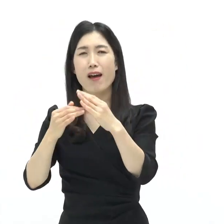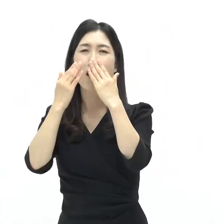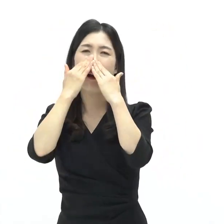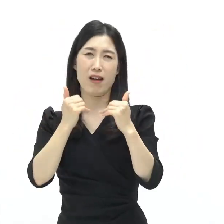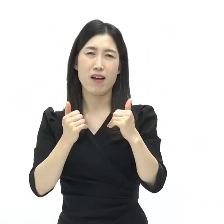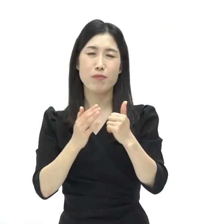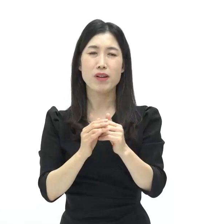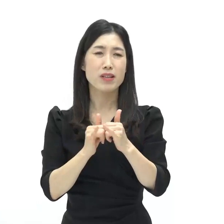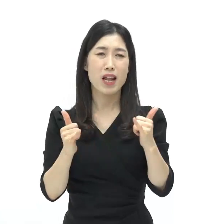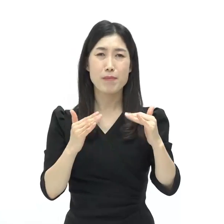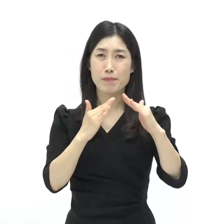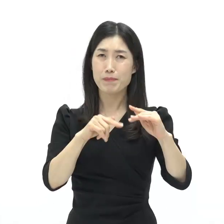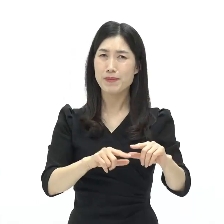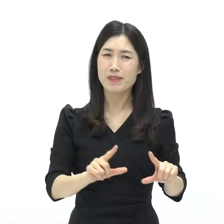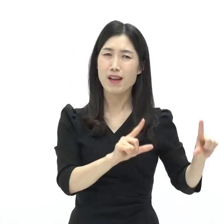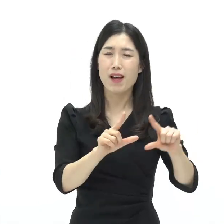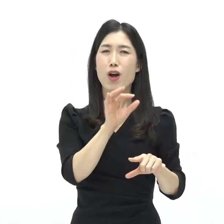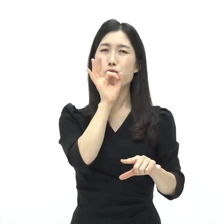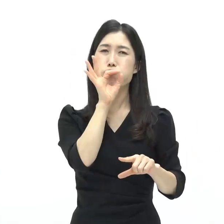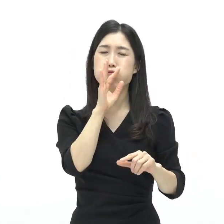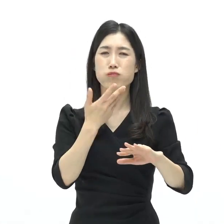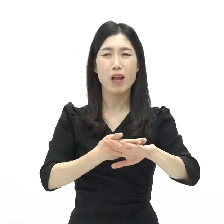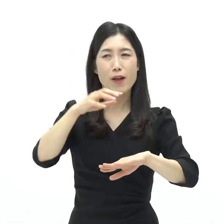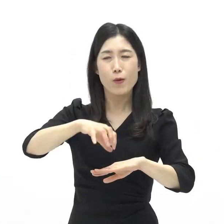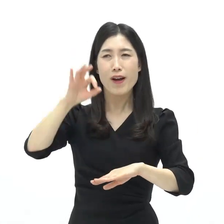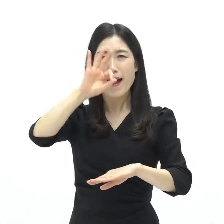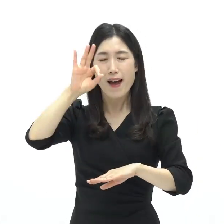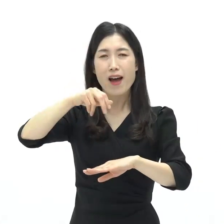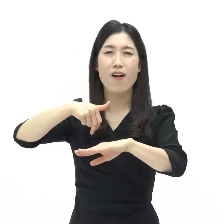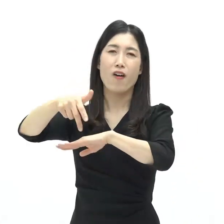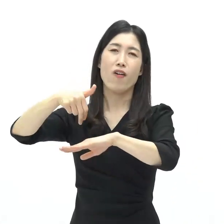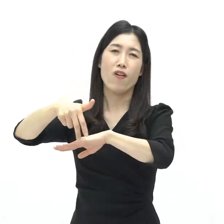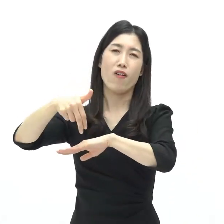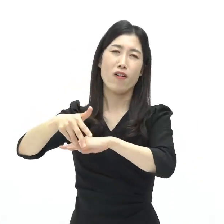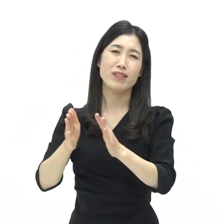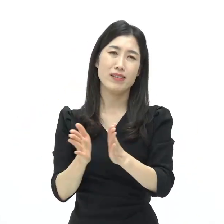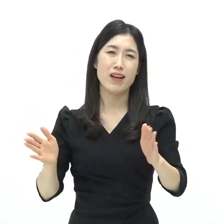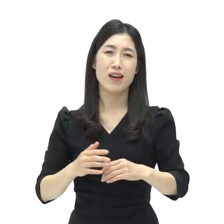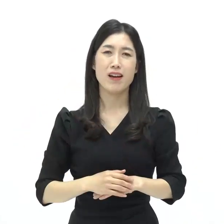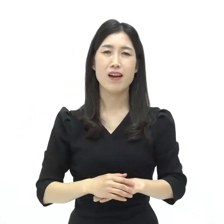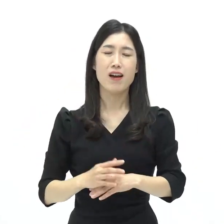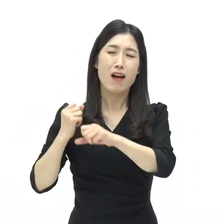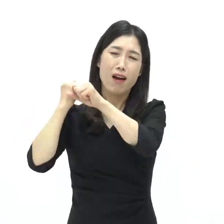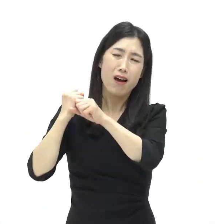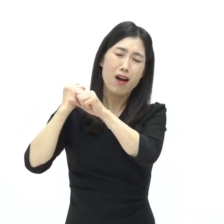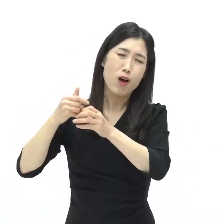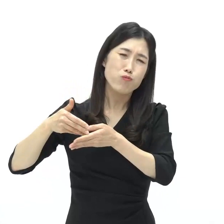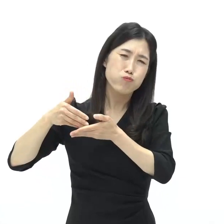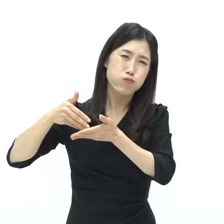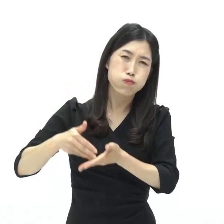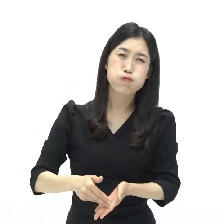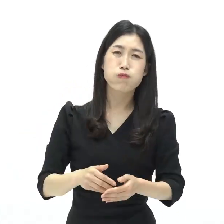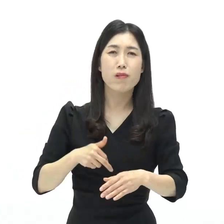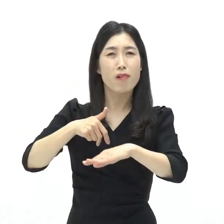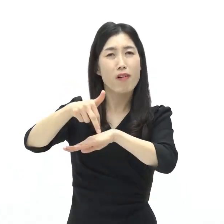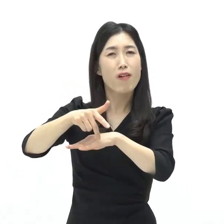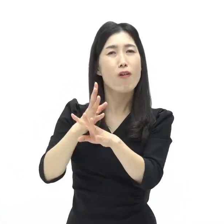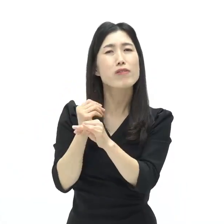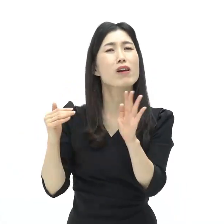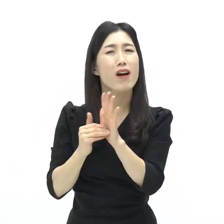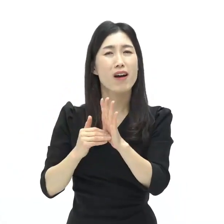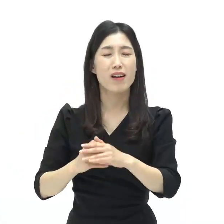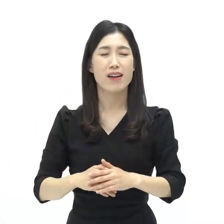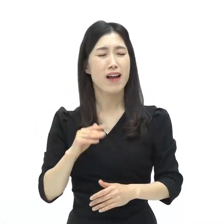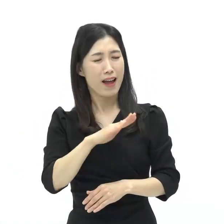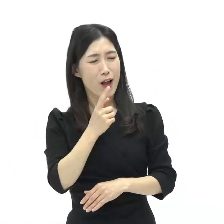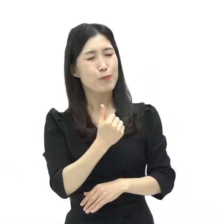위해 사람들은 고향을 떠나 피난길에 올랐습니다. 너무 무거워. 언제까지 걸어야